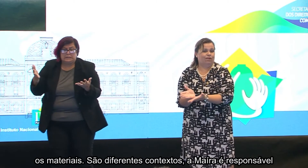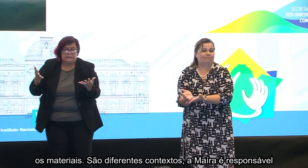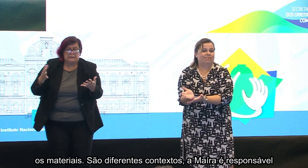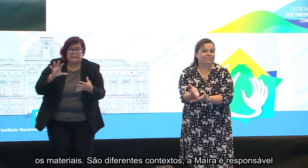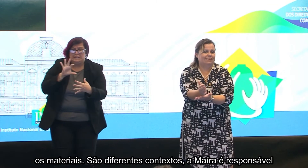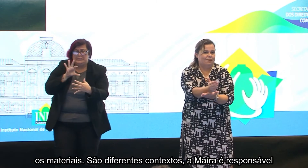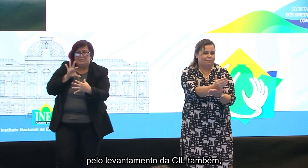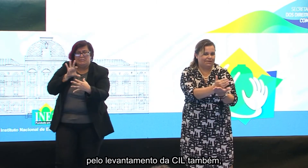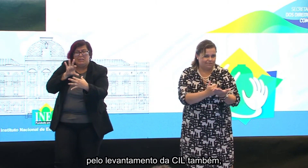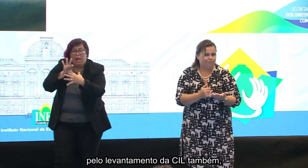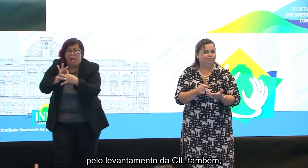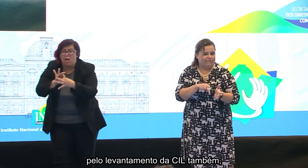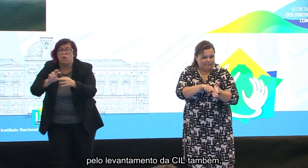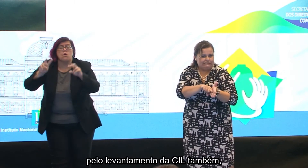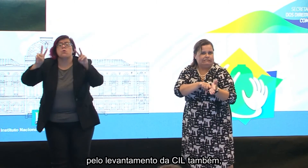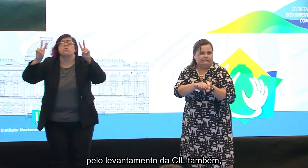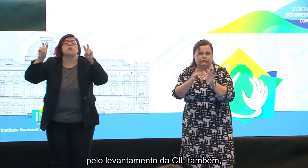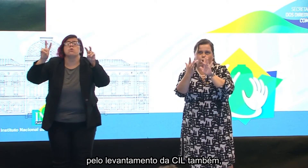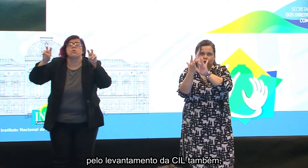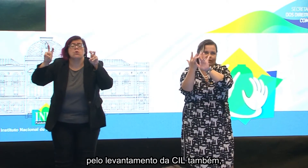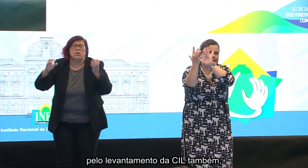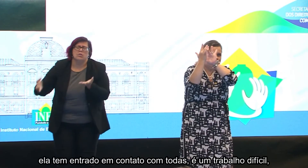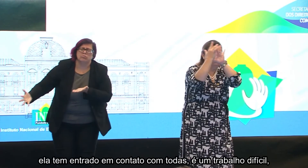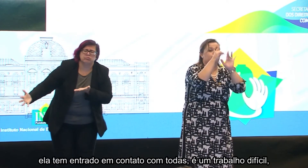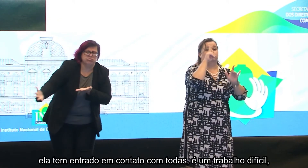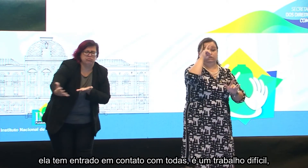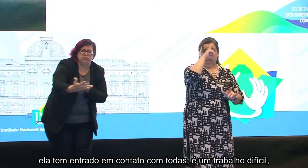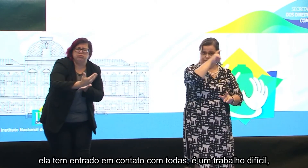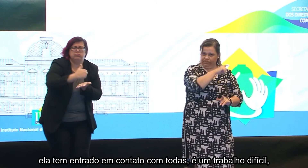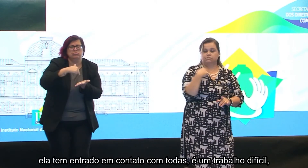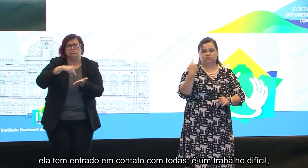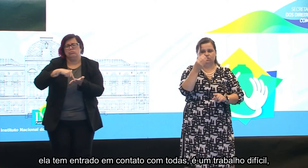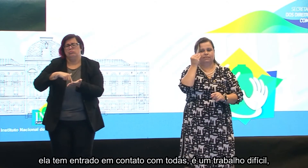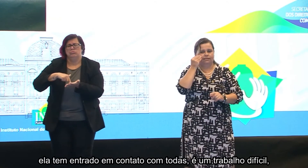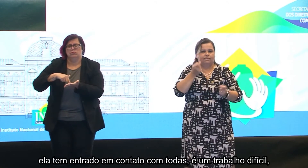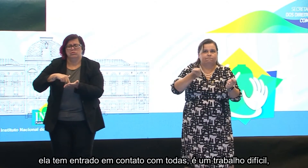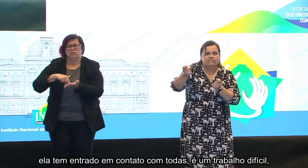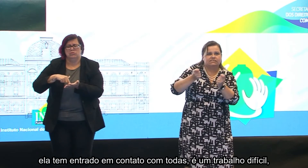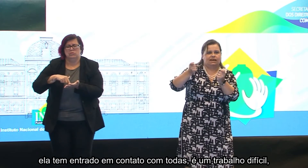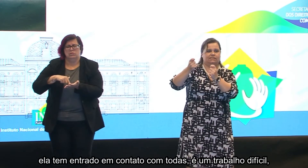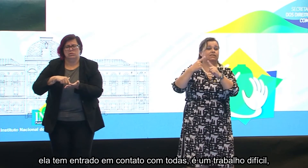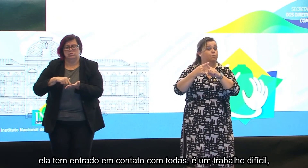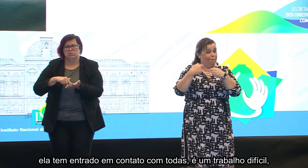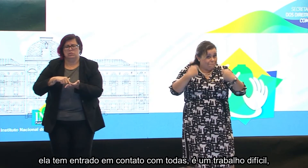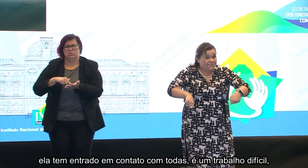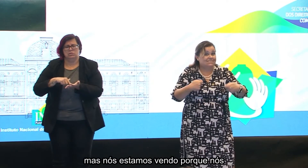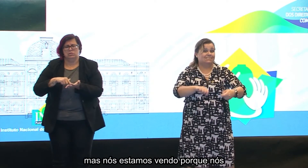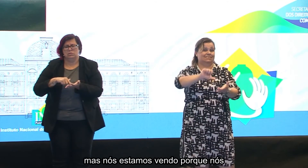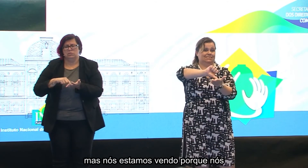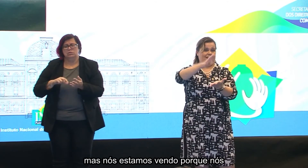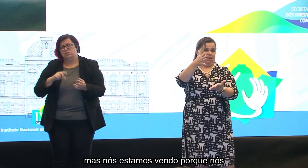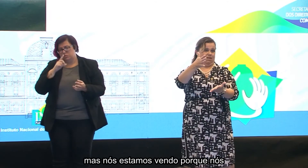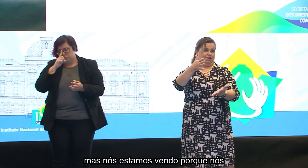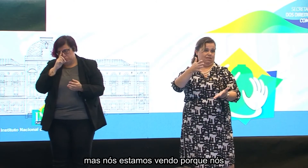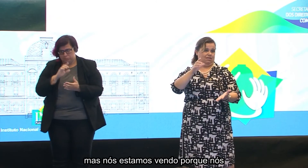Maíra é responsável pelo levantamento da CIL também. Ela tem entrado em contato com todos, é um trabalho difícil, mas nós estamos vendo porque